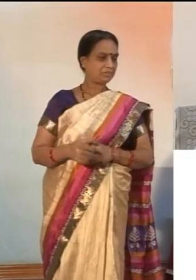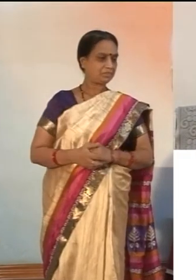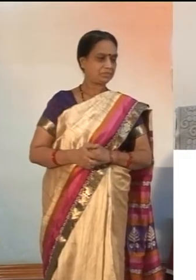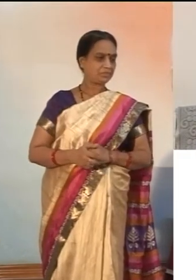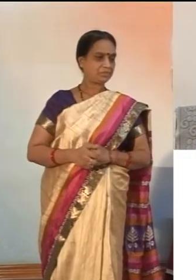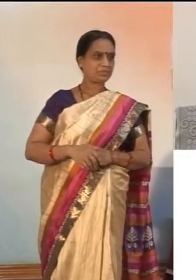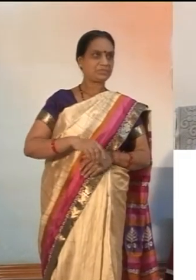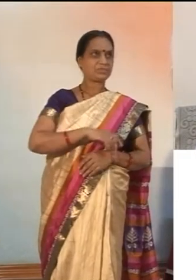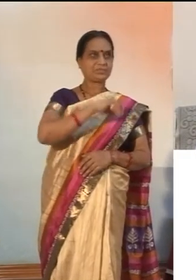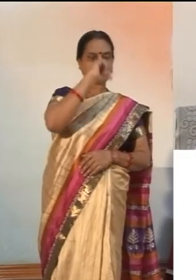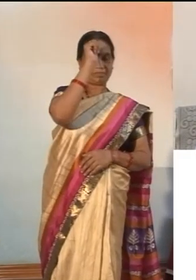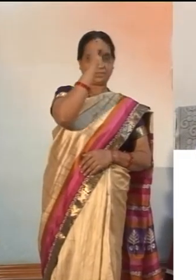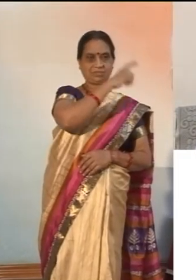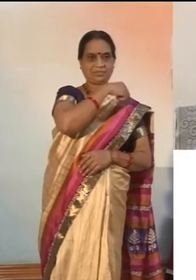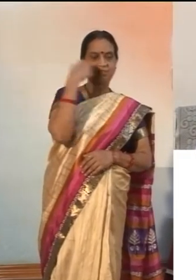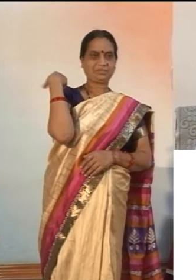सभी धर्मों में